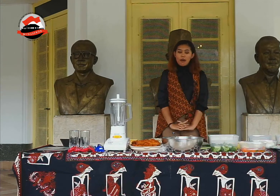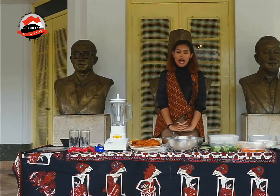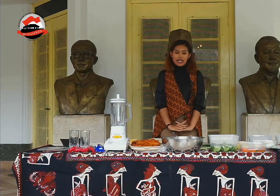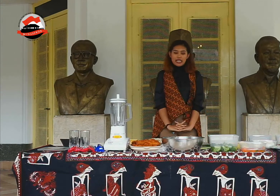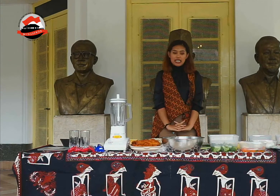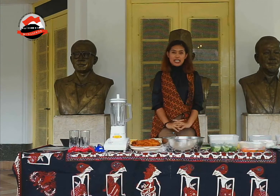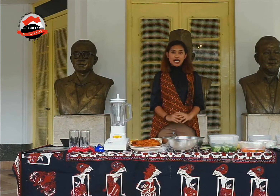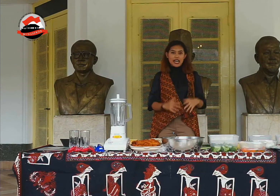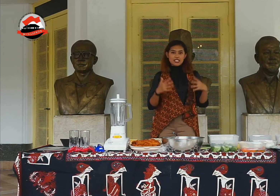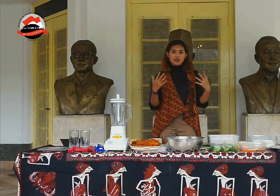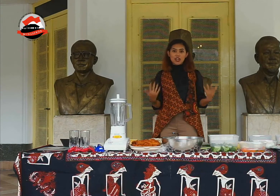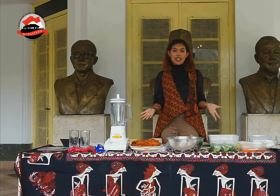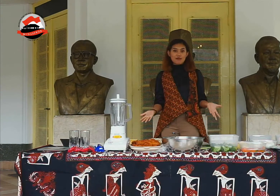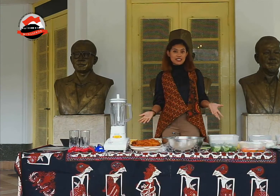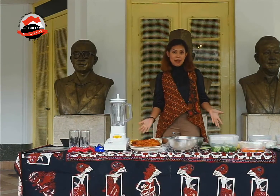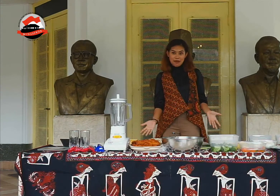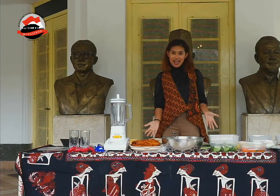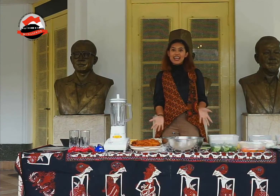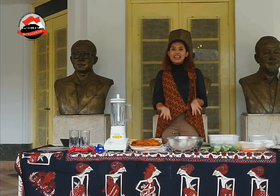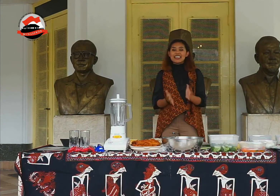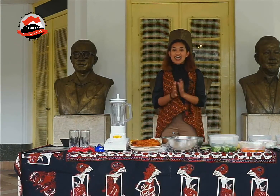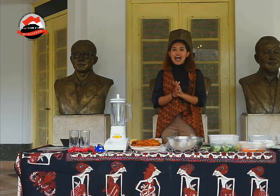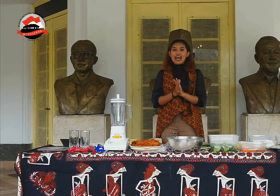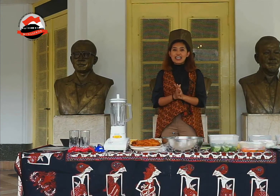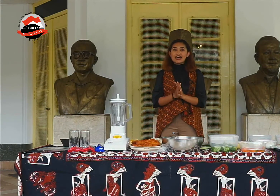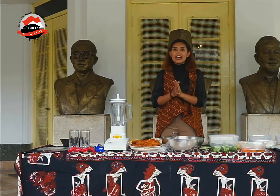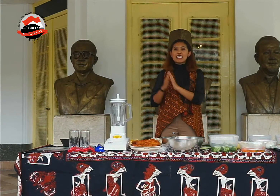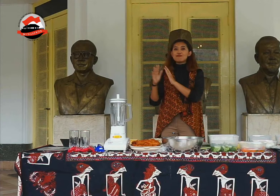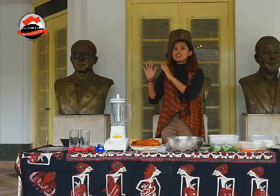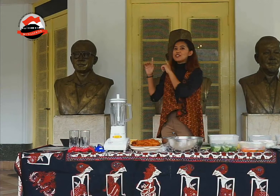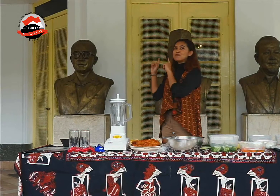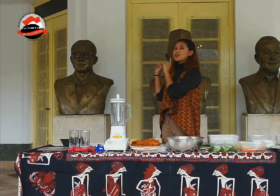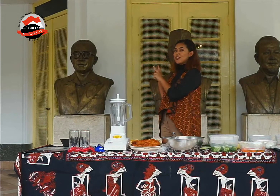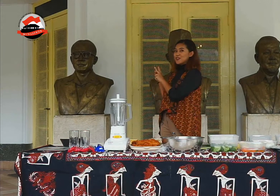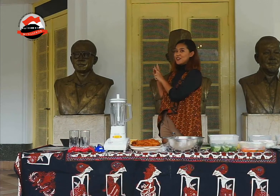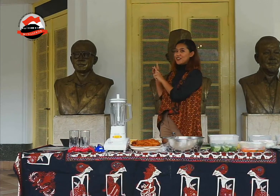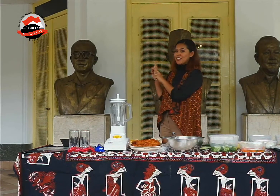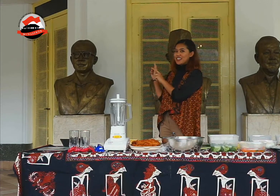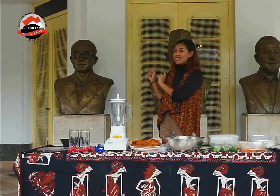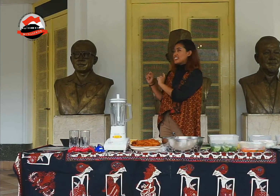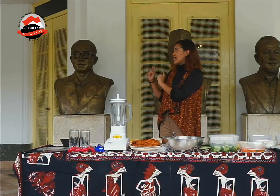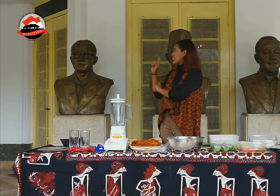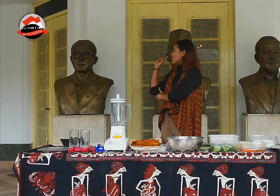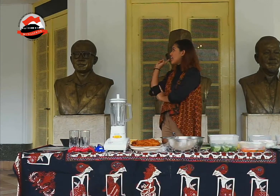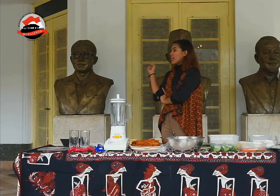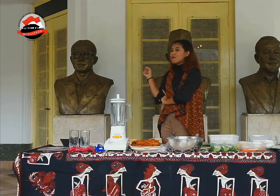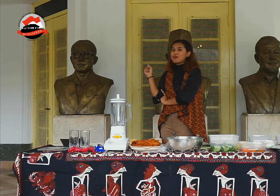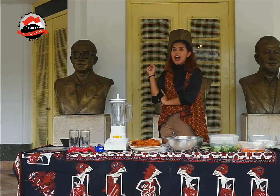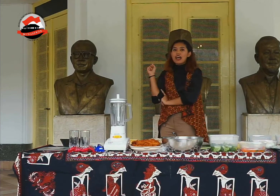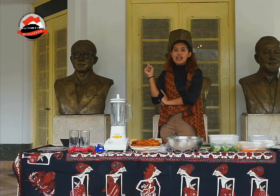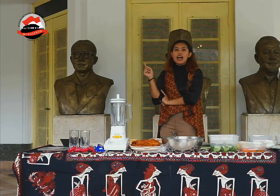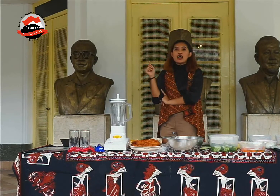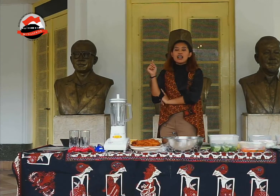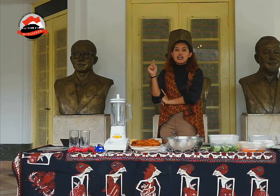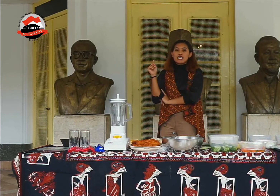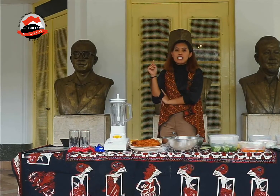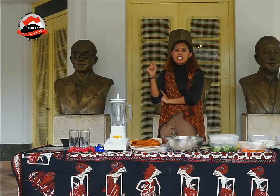sebelum hari ini kita kreasi kuliner bersama, kita akan keliling museum dulu. Jadi di dalam udah